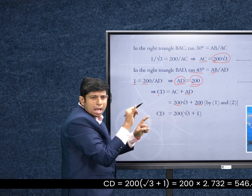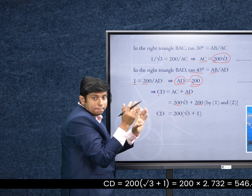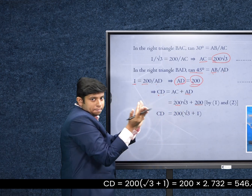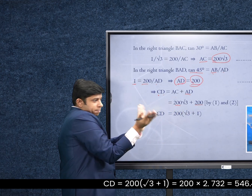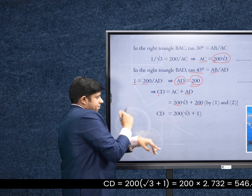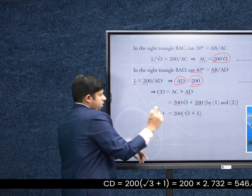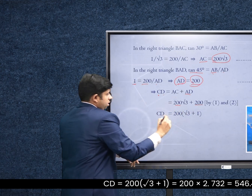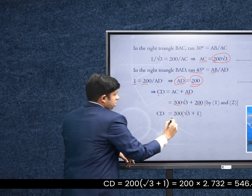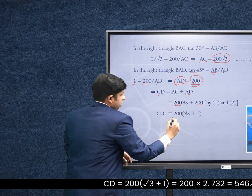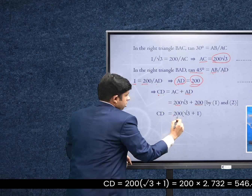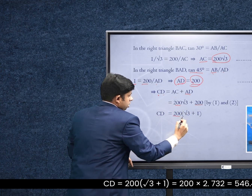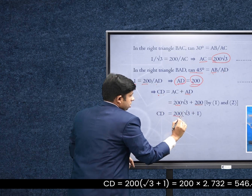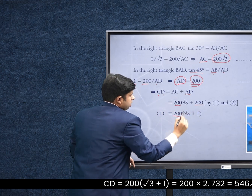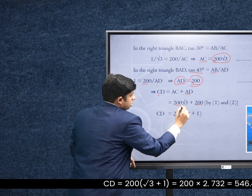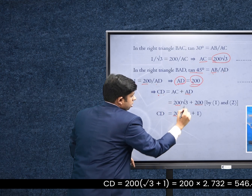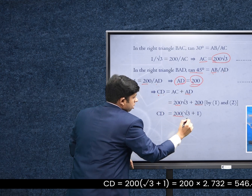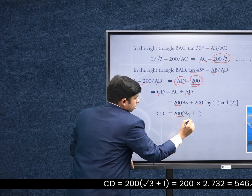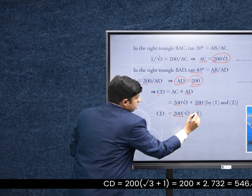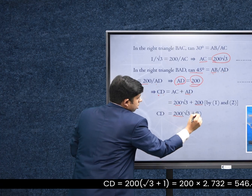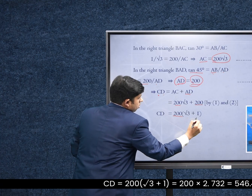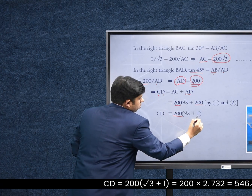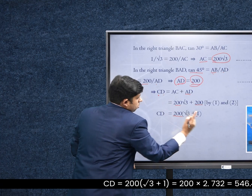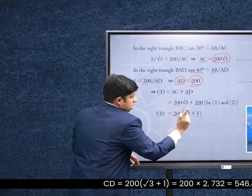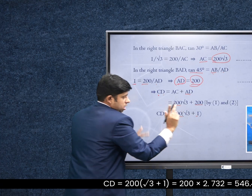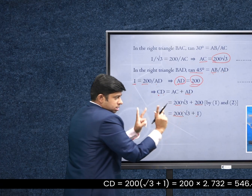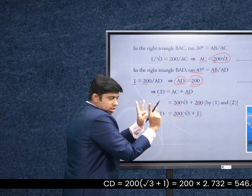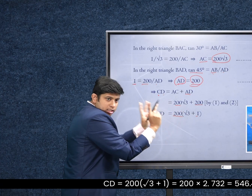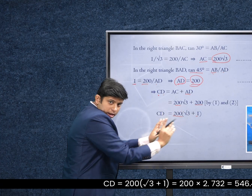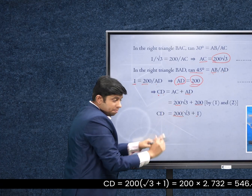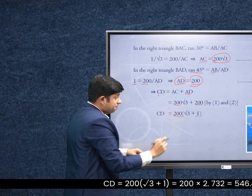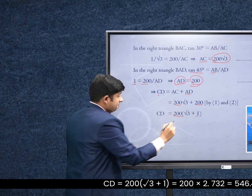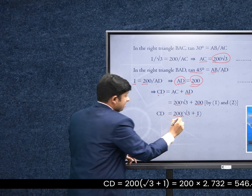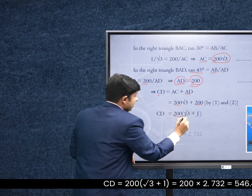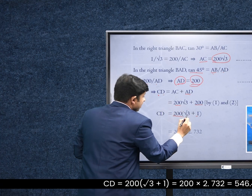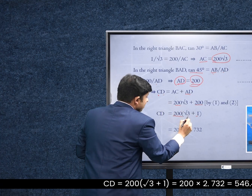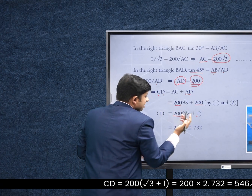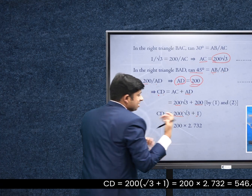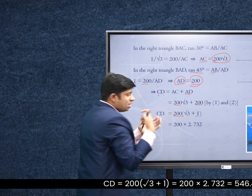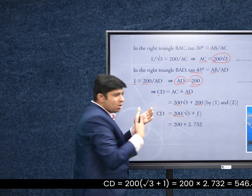CD बरोबर 200 कंसामध्ये वर्गमुळामध्ये 3 अधिक 1 बरोबर 200 गुणिले